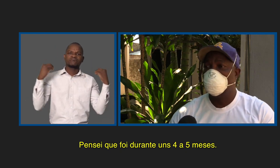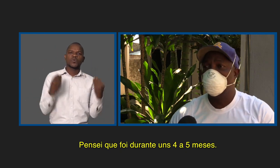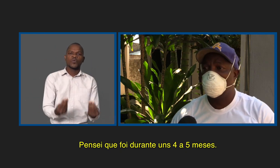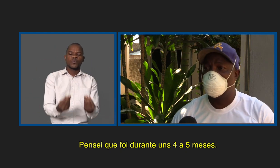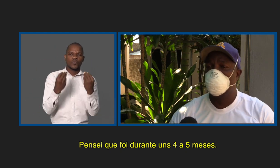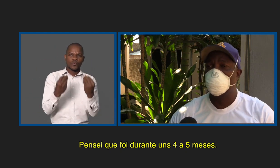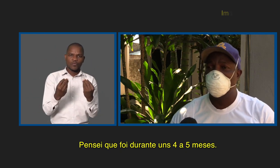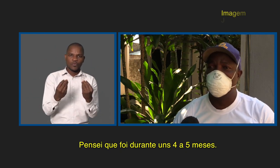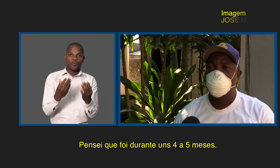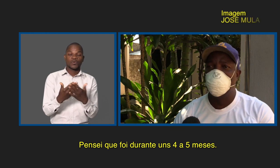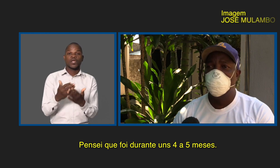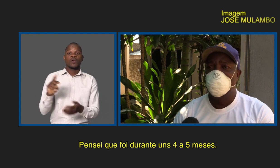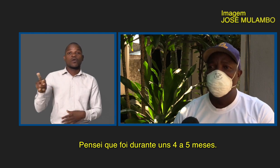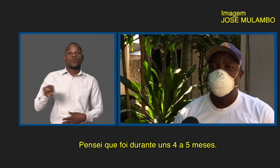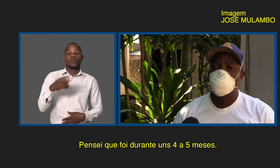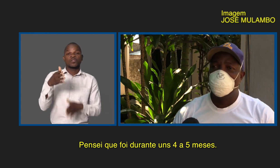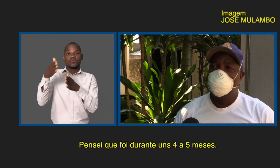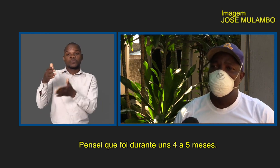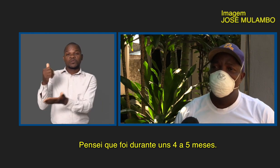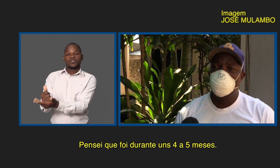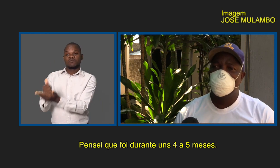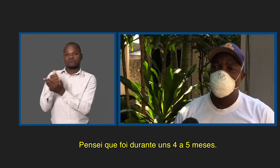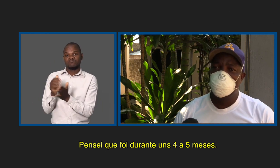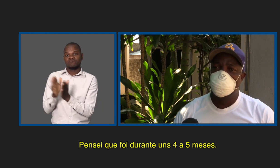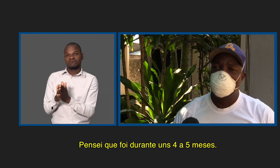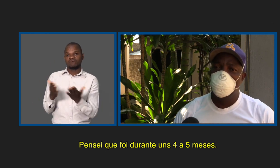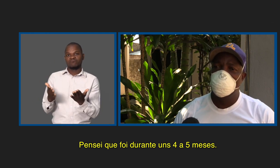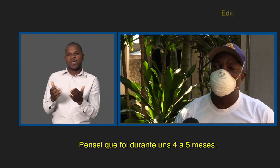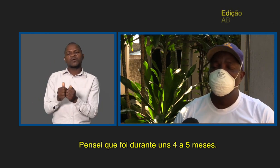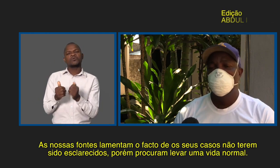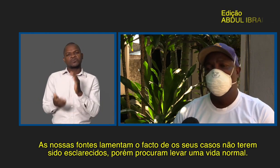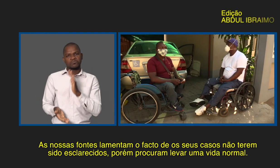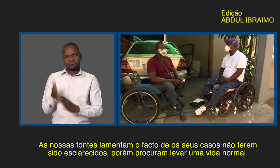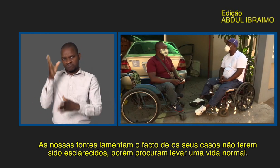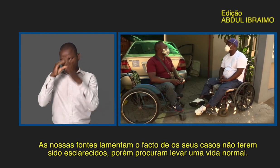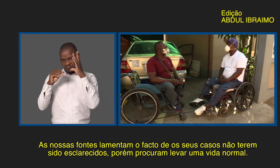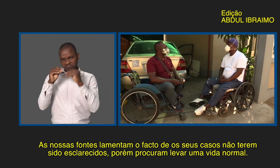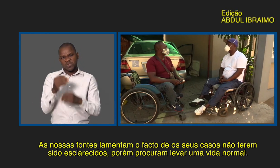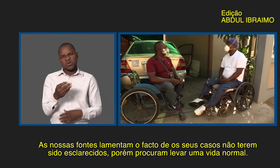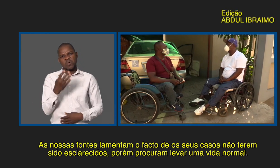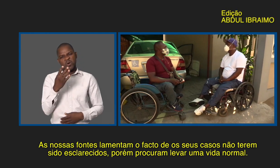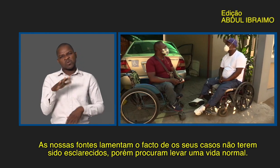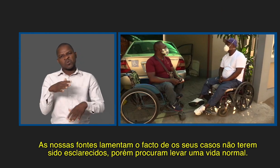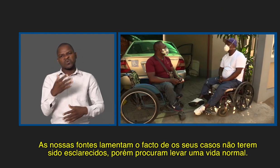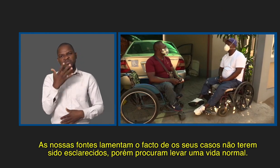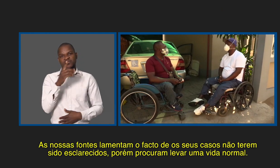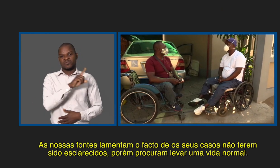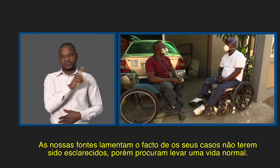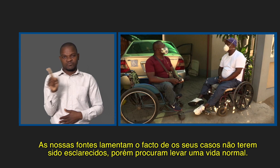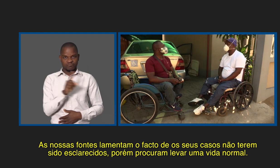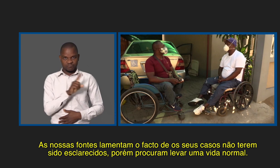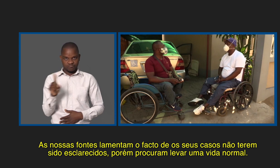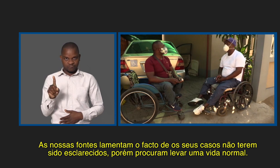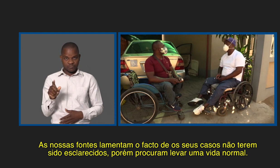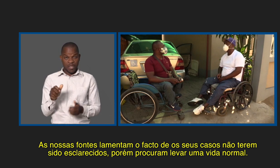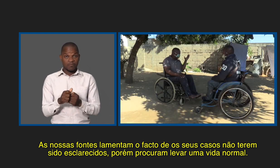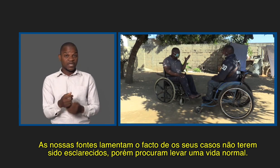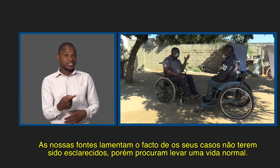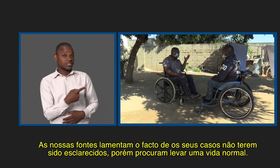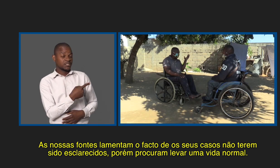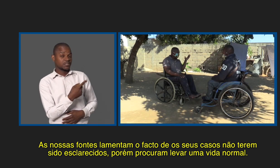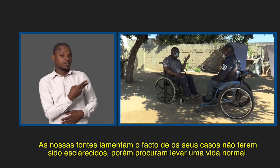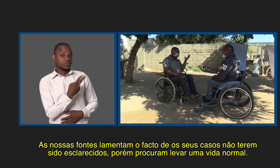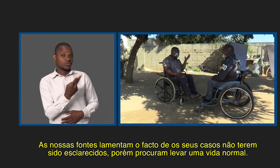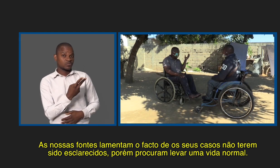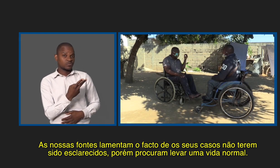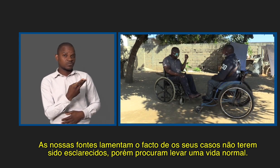pessoalmente, quando não tem ninguém. Acho que ali levei uns 4, 5 meses. As nossas fontes lamentam o fato de o seu